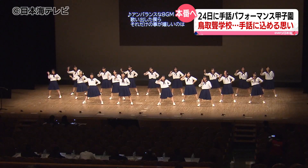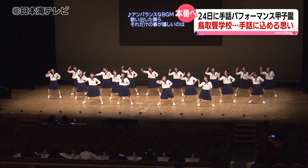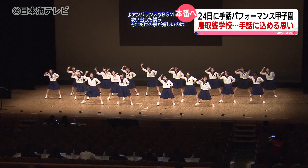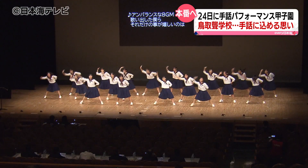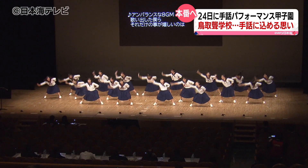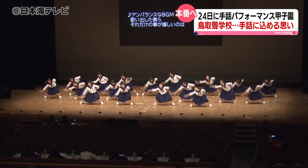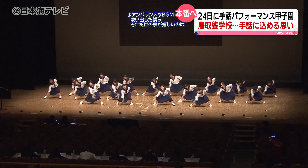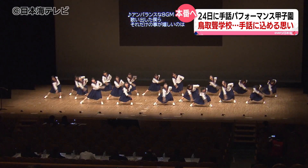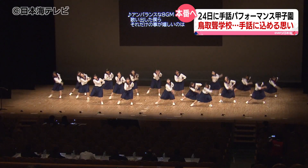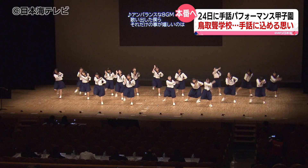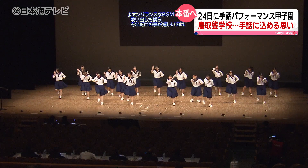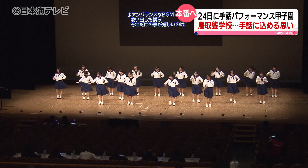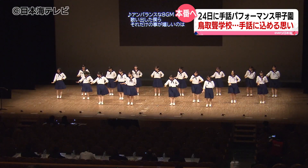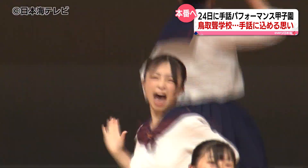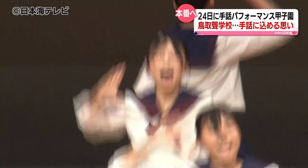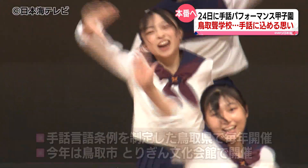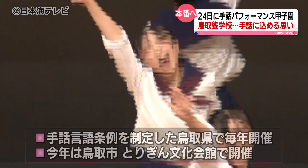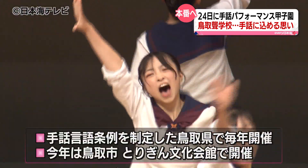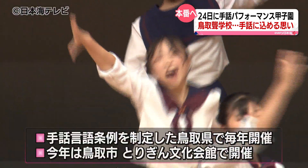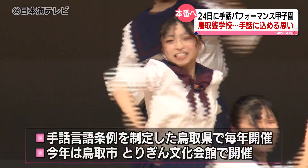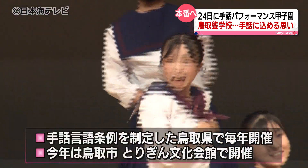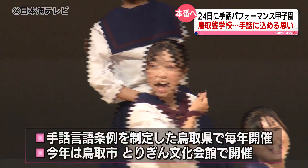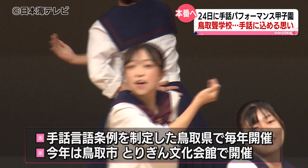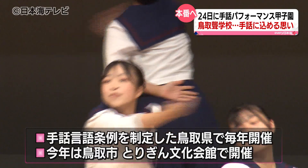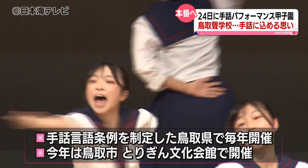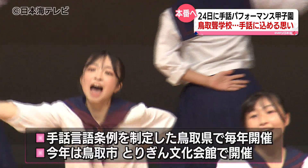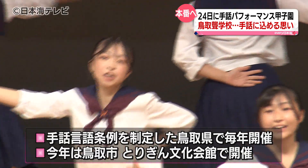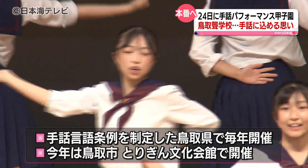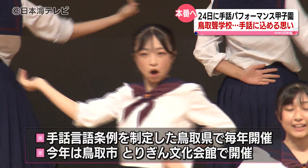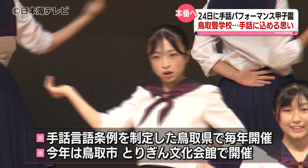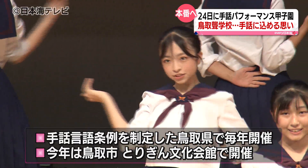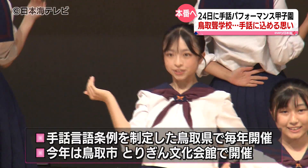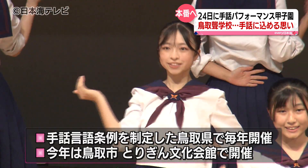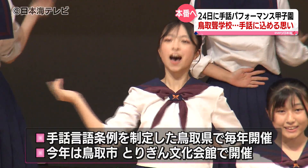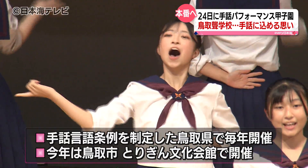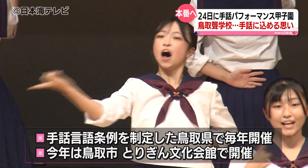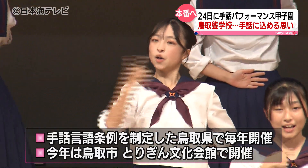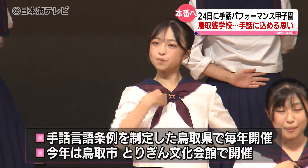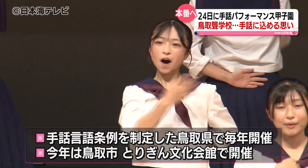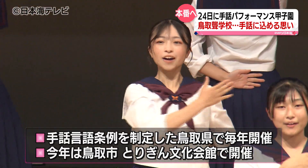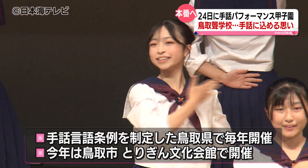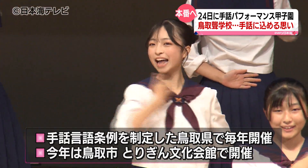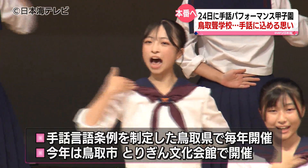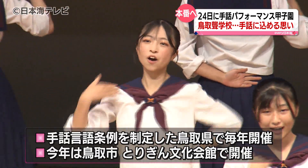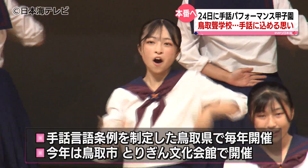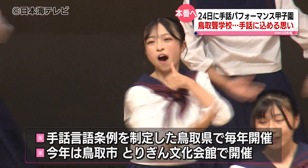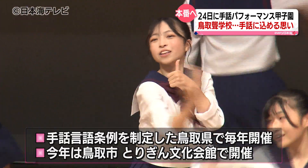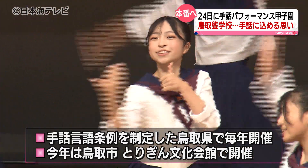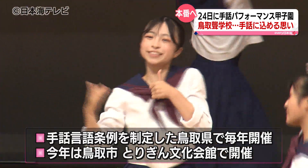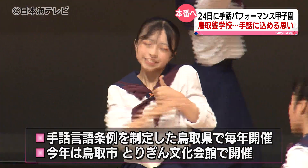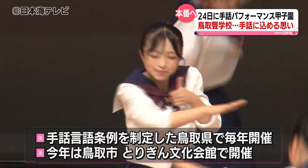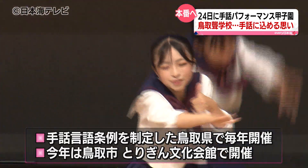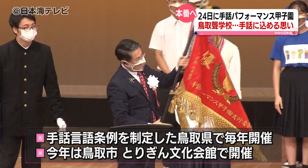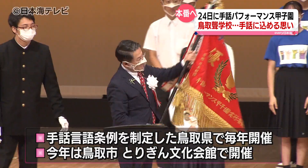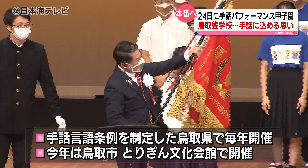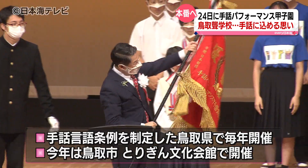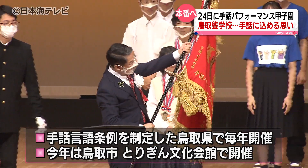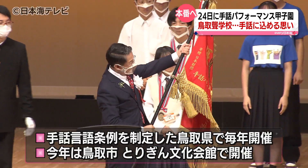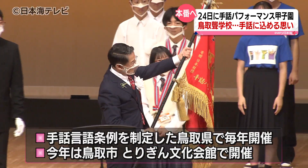手話を身近に感じてもらおうと手話言語条例を制定した鳥取県で毎年開催されていて、今年